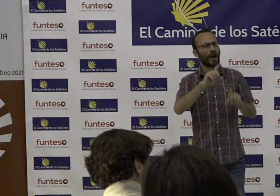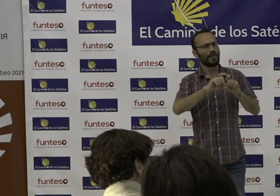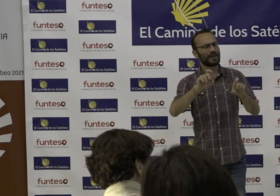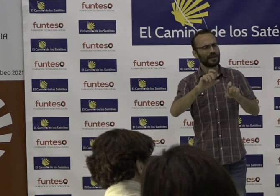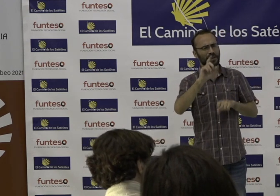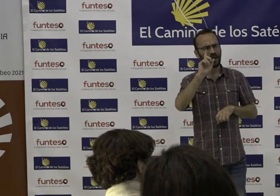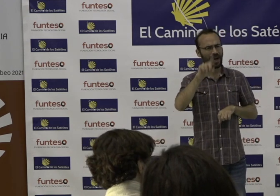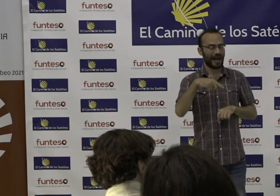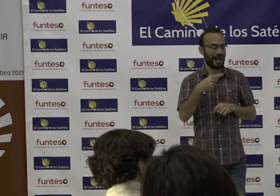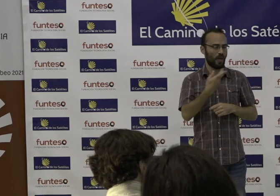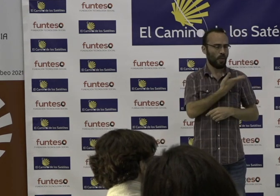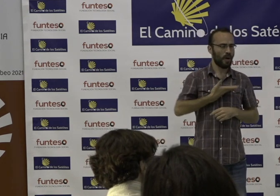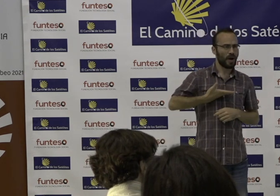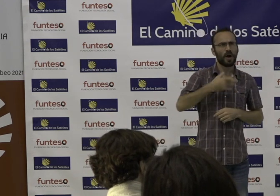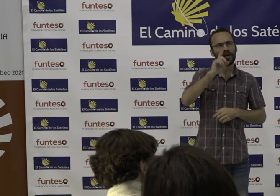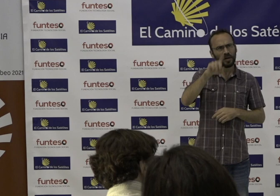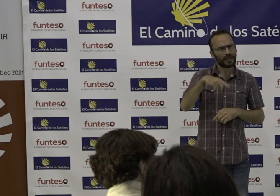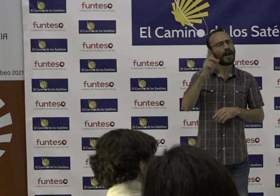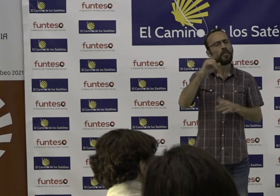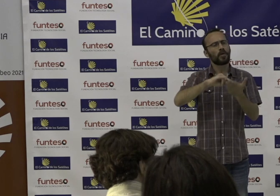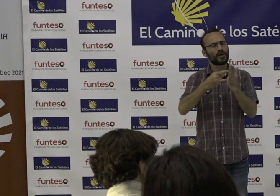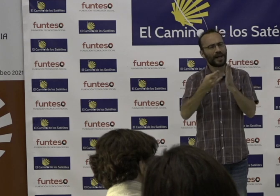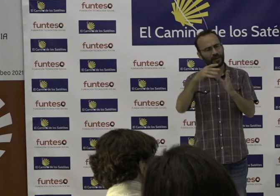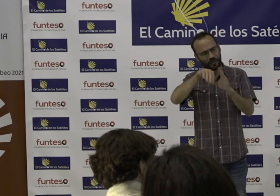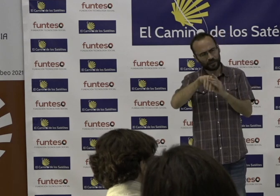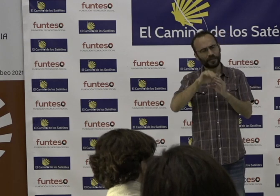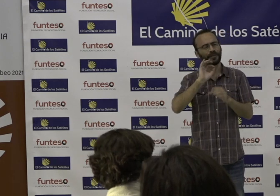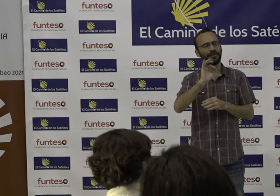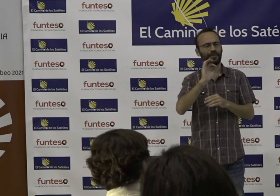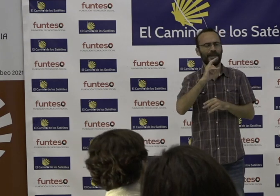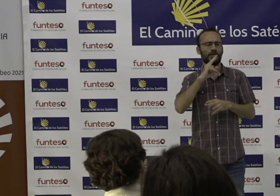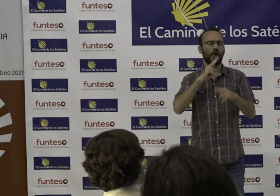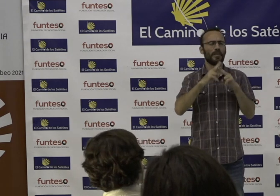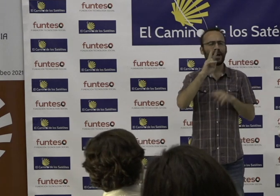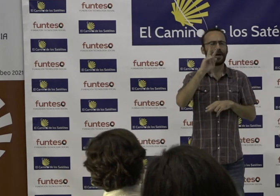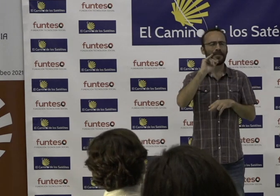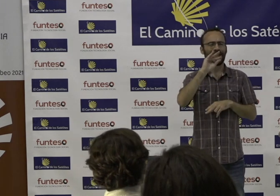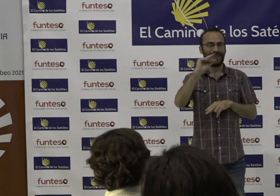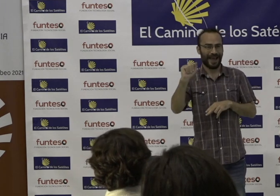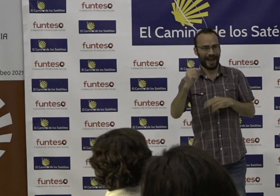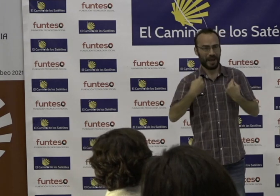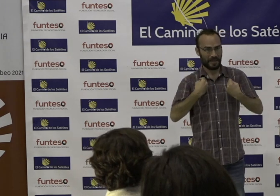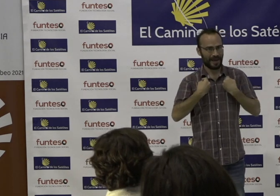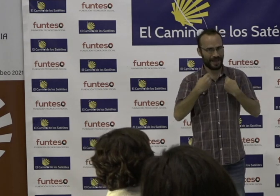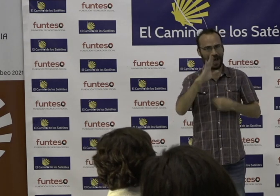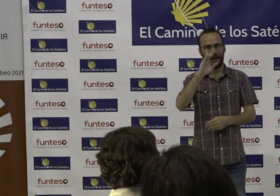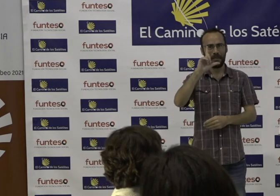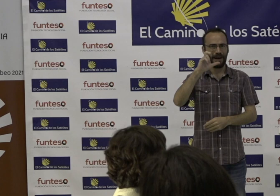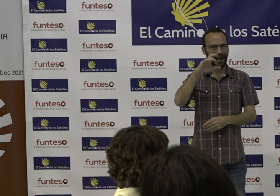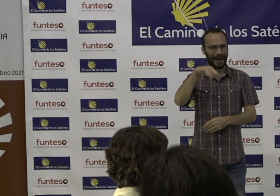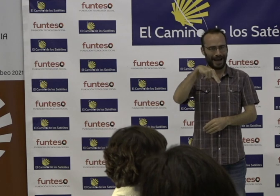Plena, que es un proyecto de educativo y desarrollo personal que lo tiene en su empresa con los